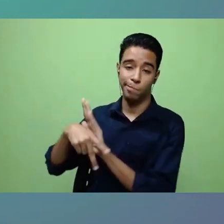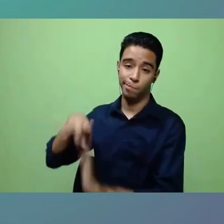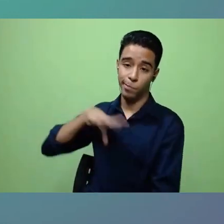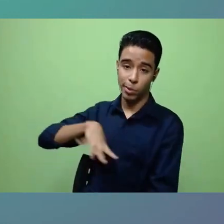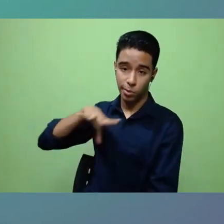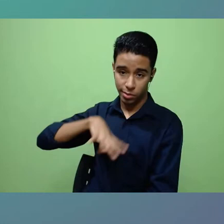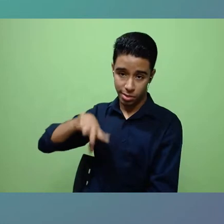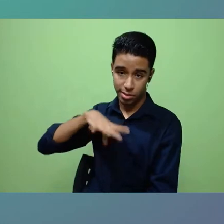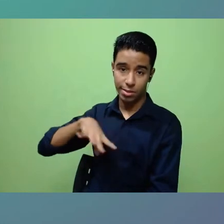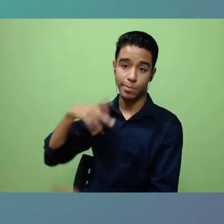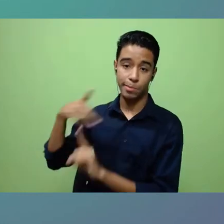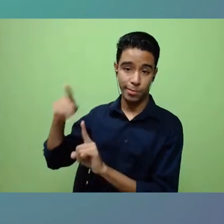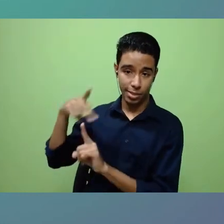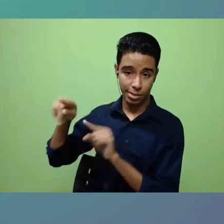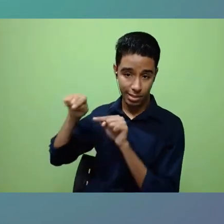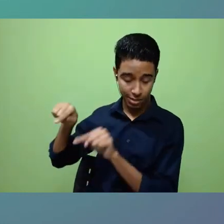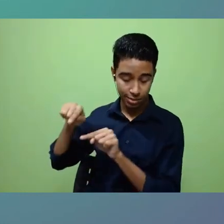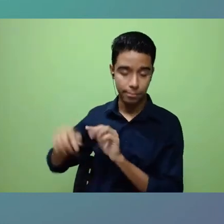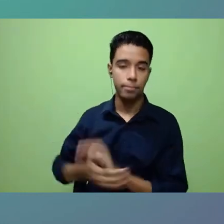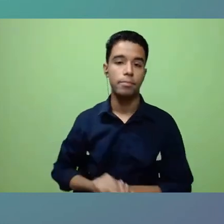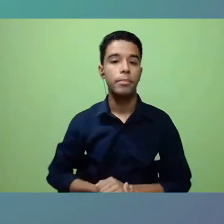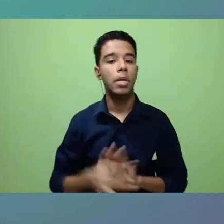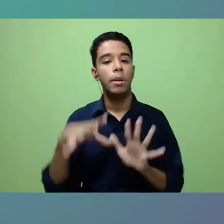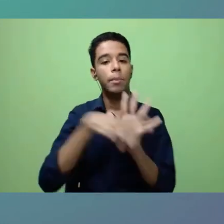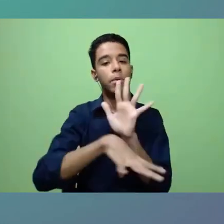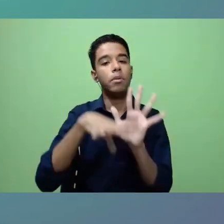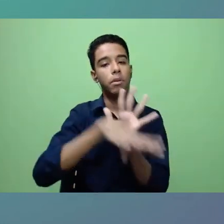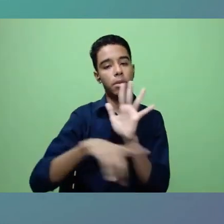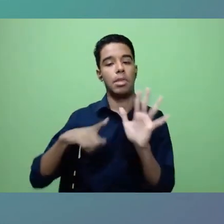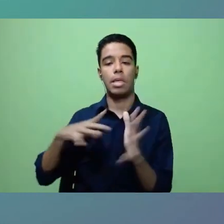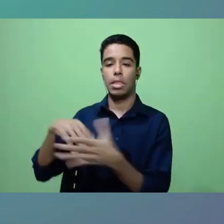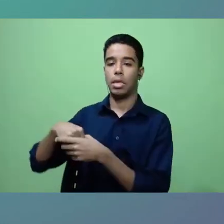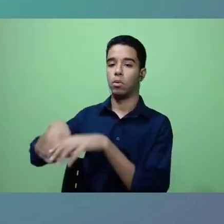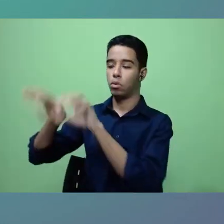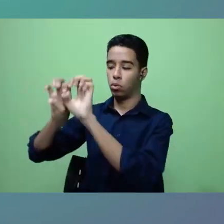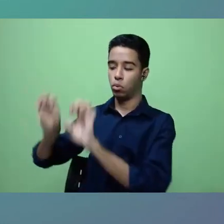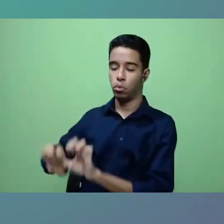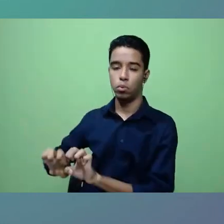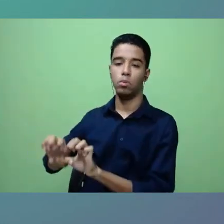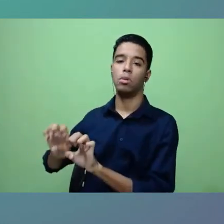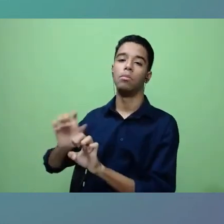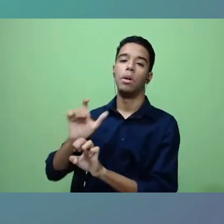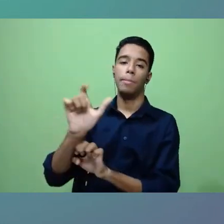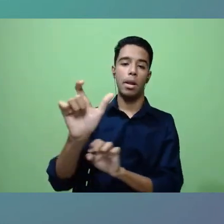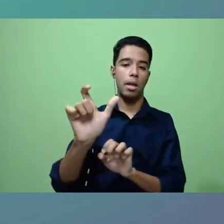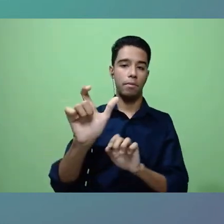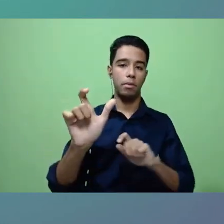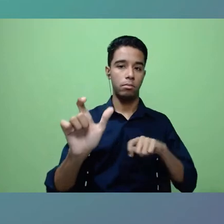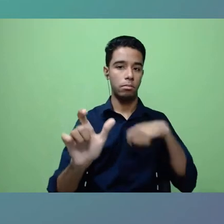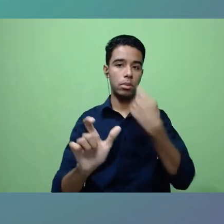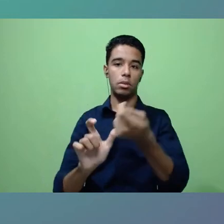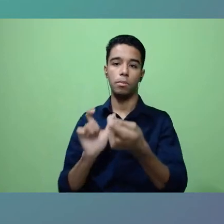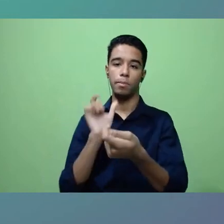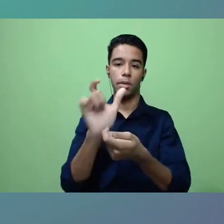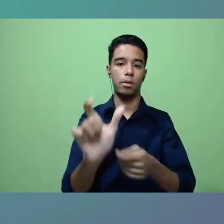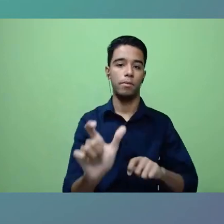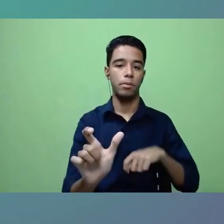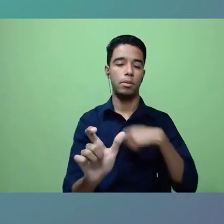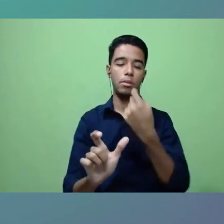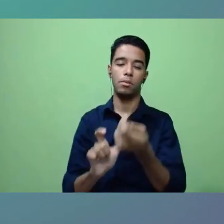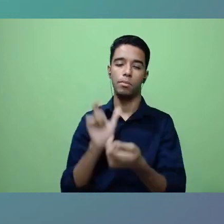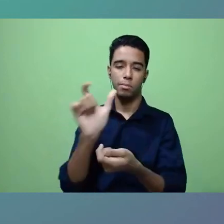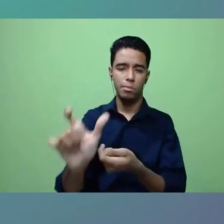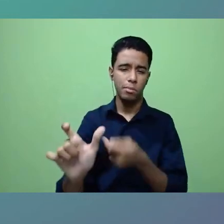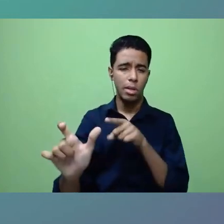português sinalizado nada mais é do que você colocar cada palavra um sinal, independente se essa palavra tem sinal ou se ela não